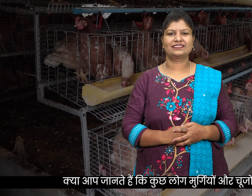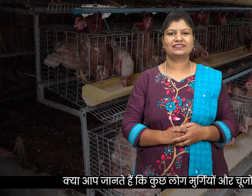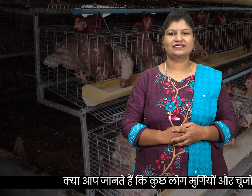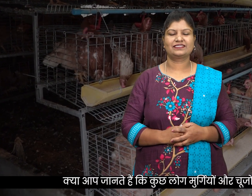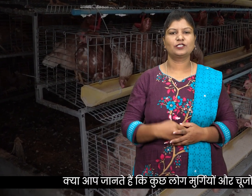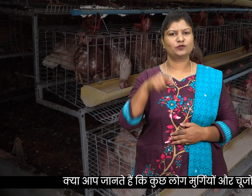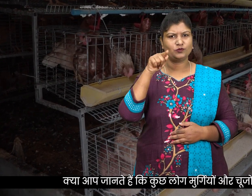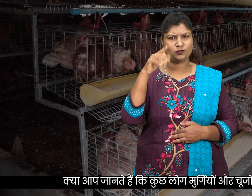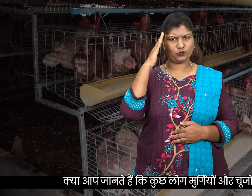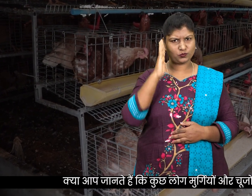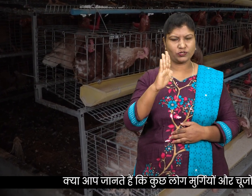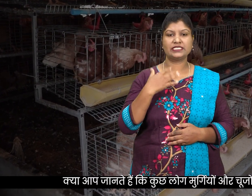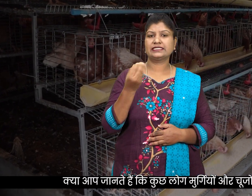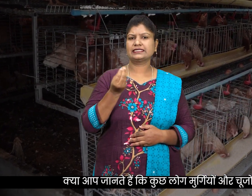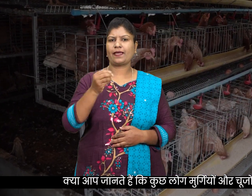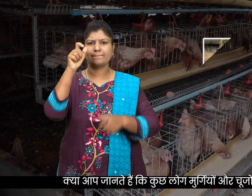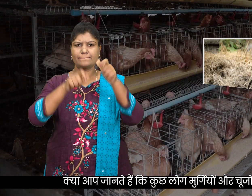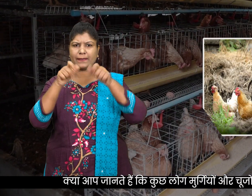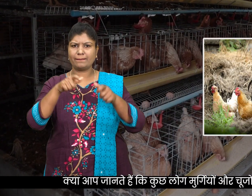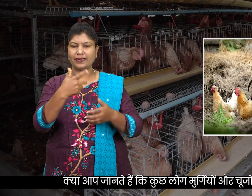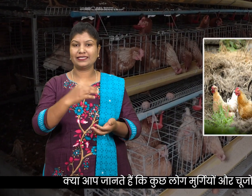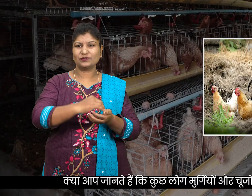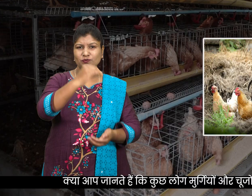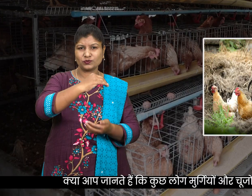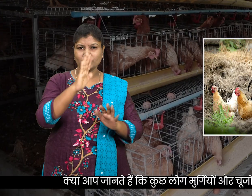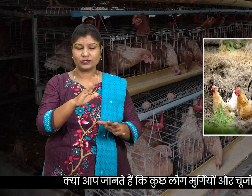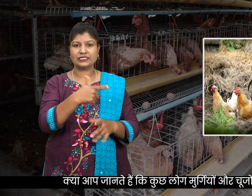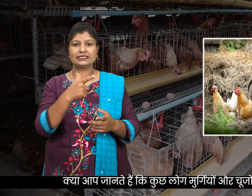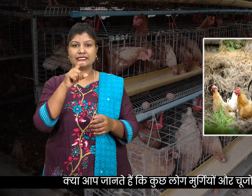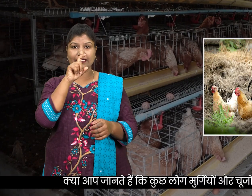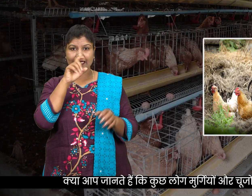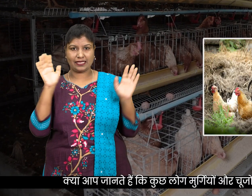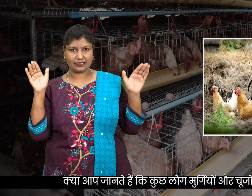क्या आप जानते हैं कि कुछ लोग मुर्गियां और चूज़ों को पालते हैं?